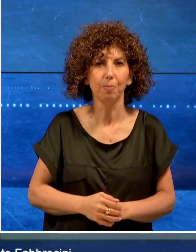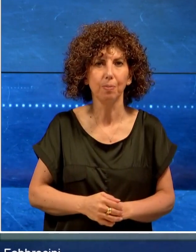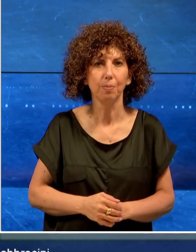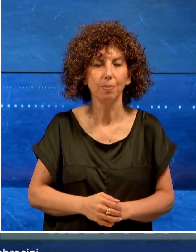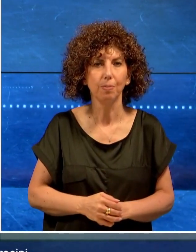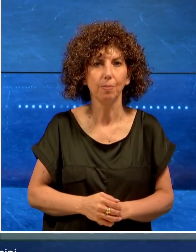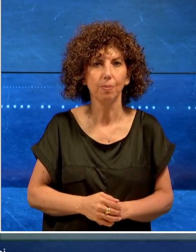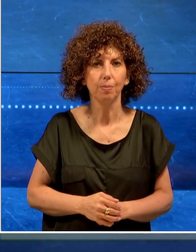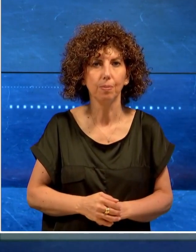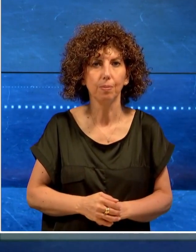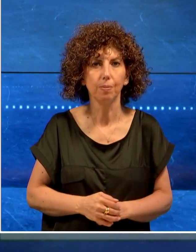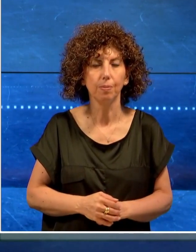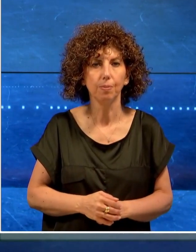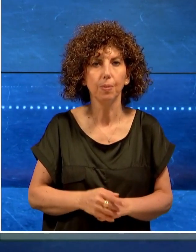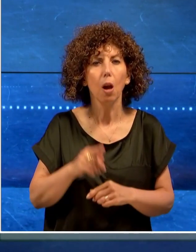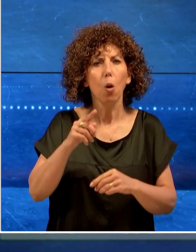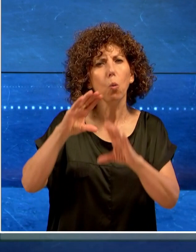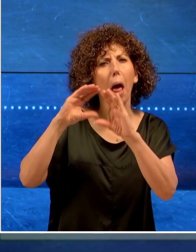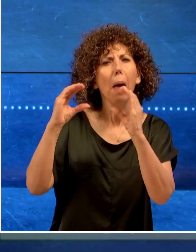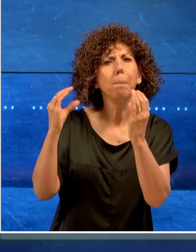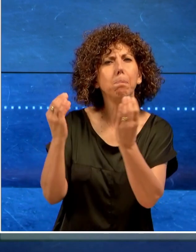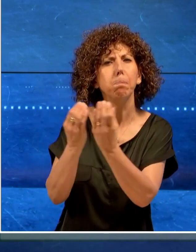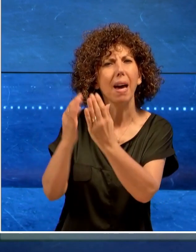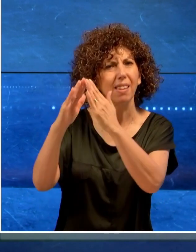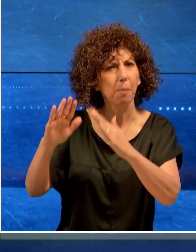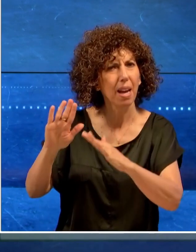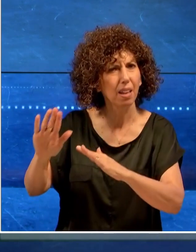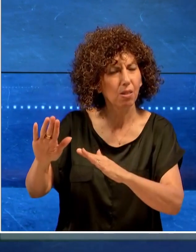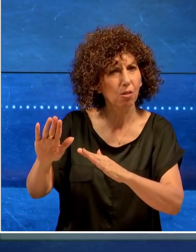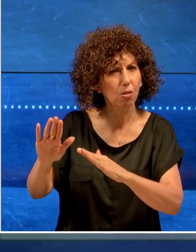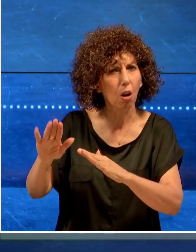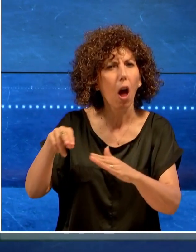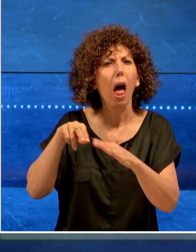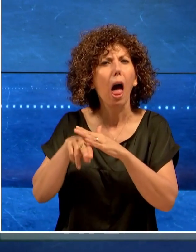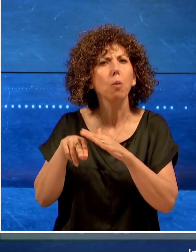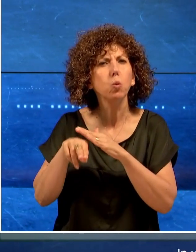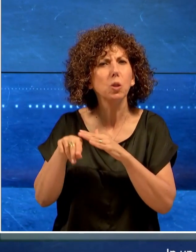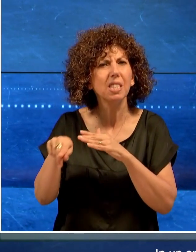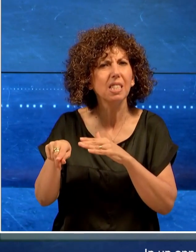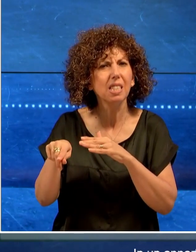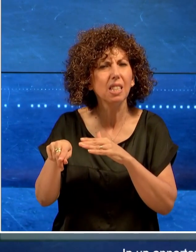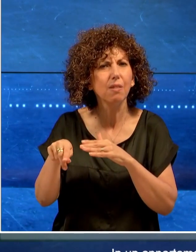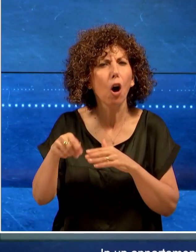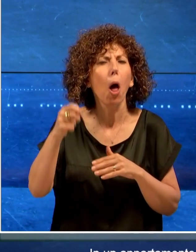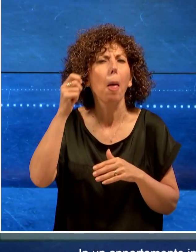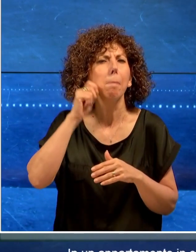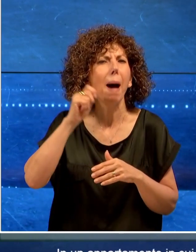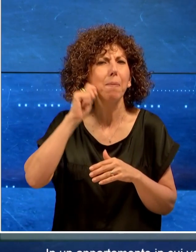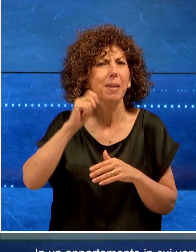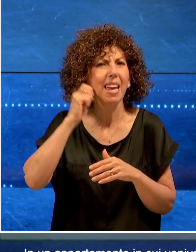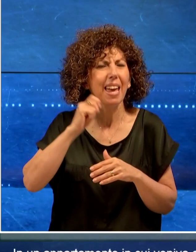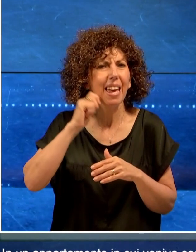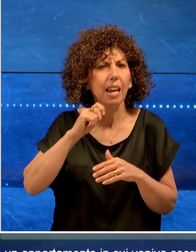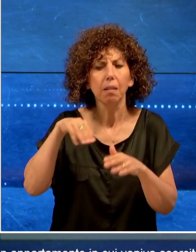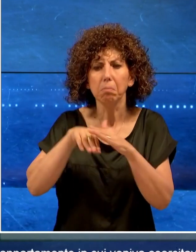fabbrocini in un appartamento in cui veniva esercitata abusivamente l'attività di barbiere nascondevano